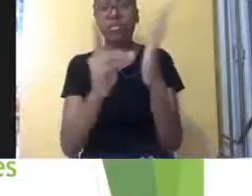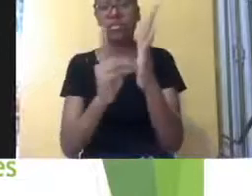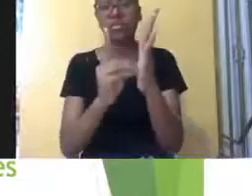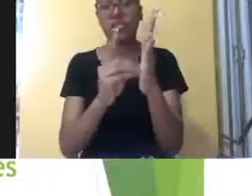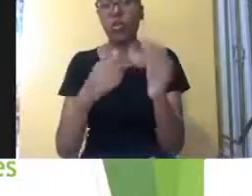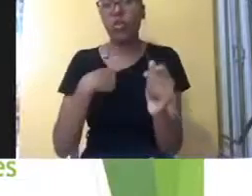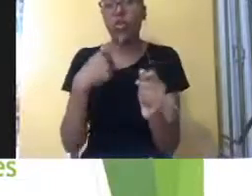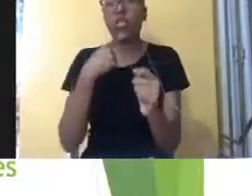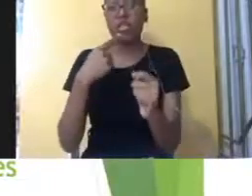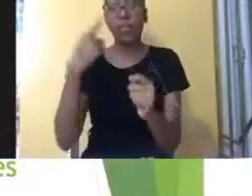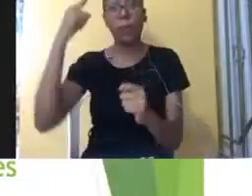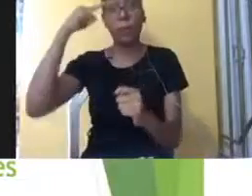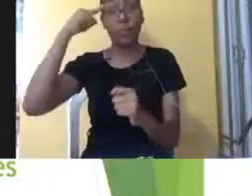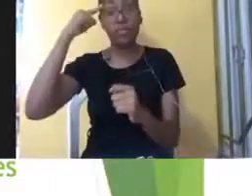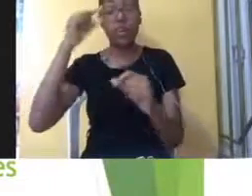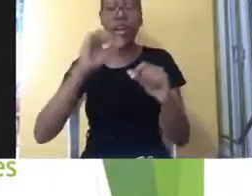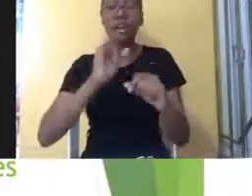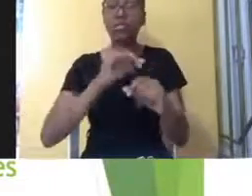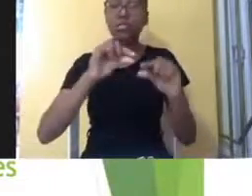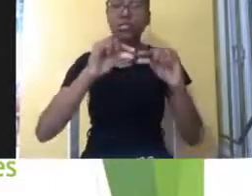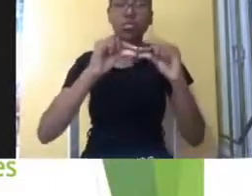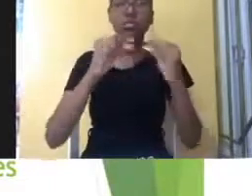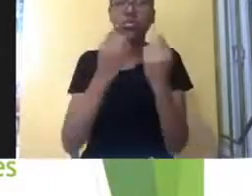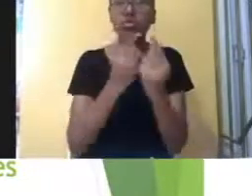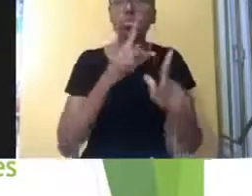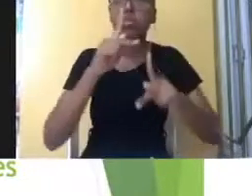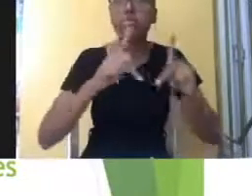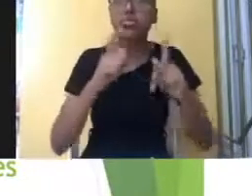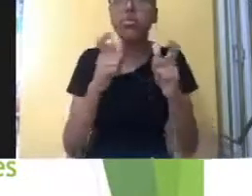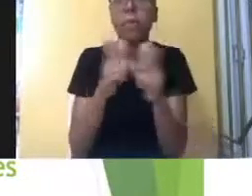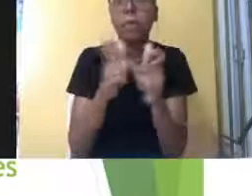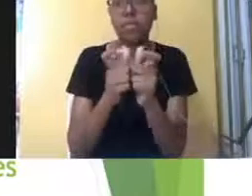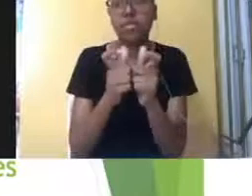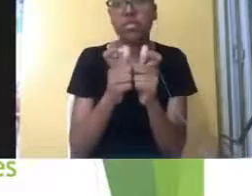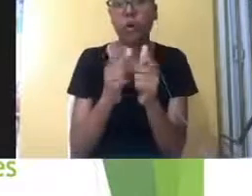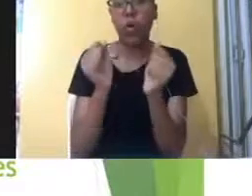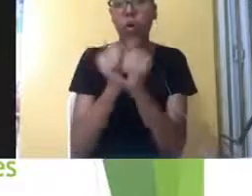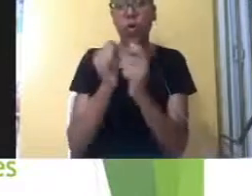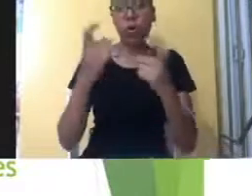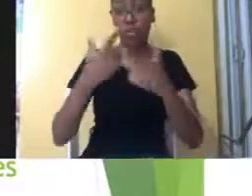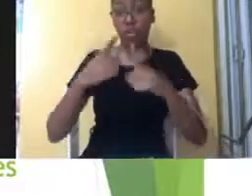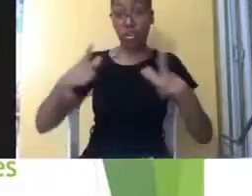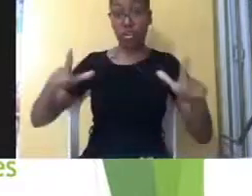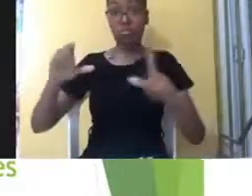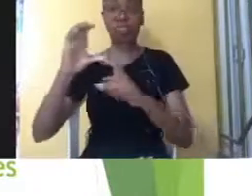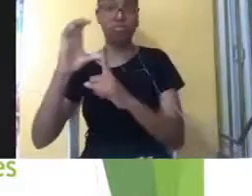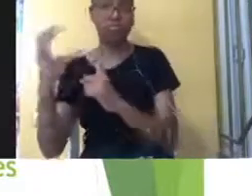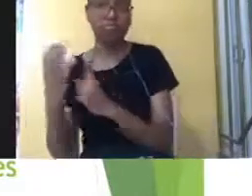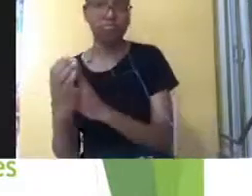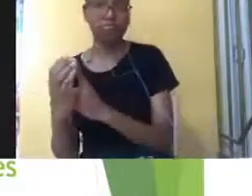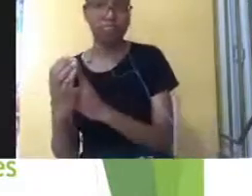una lengua y con una cultura. Esa es la diferencia entre antes y como se considera